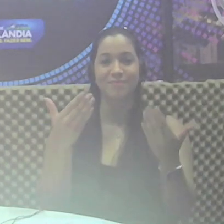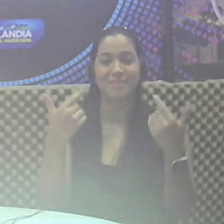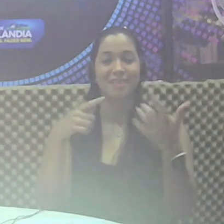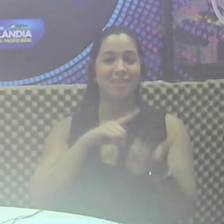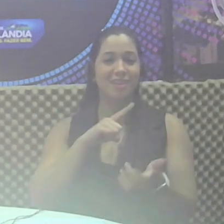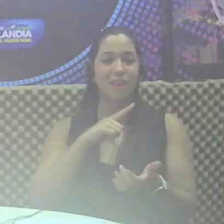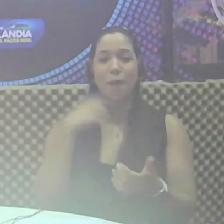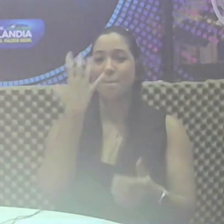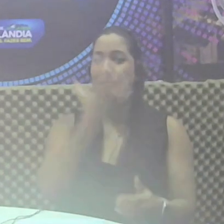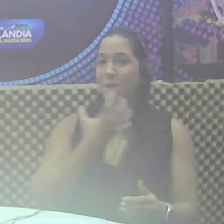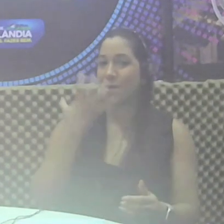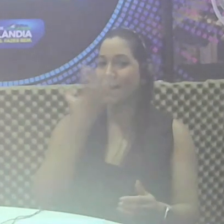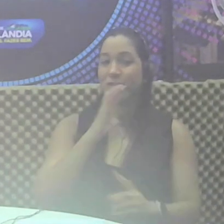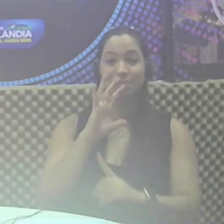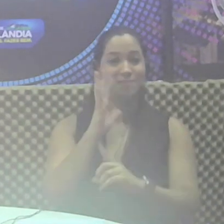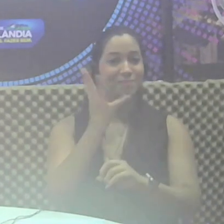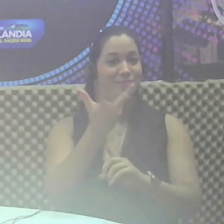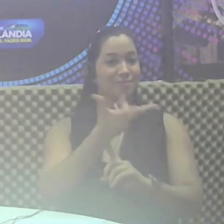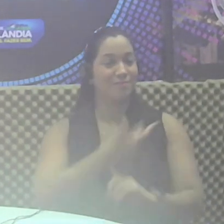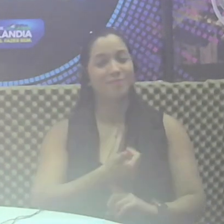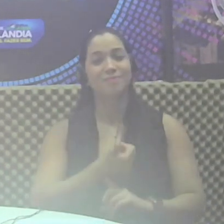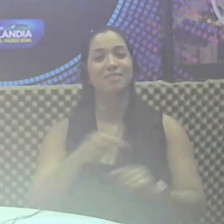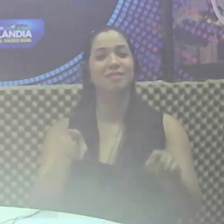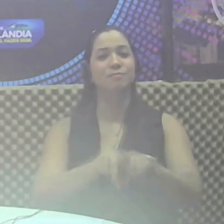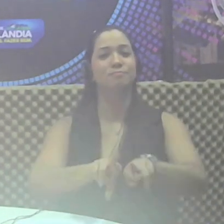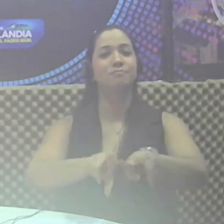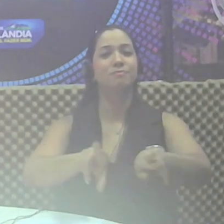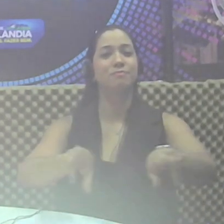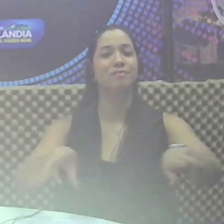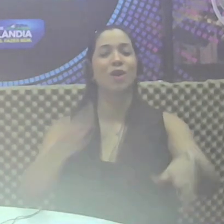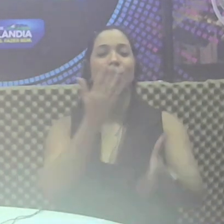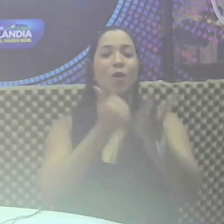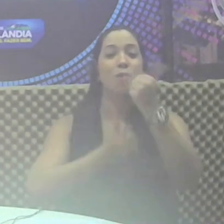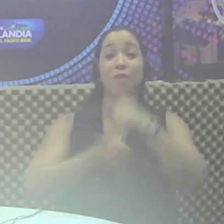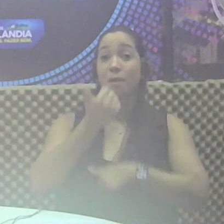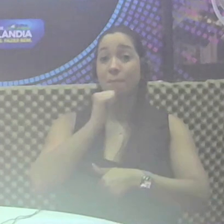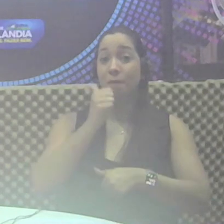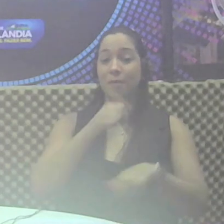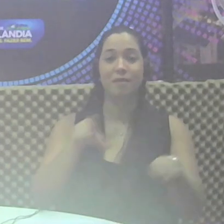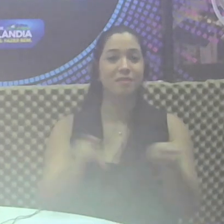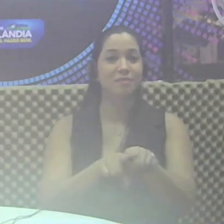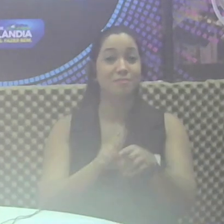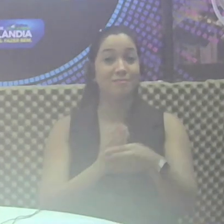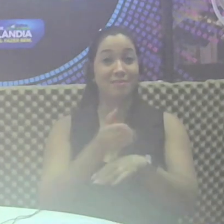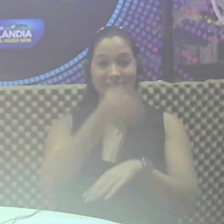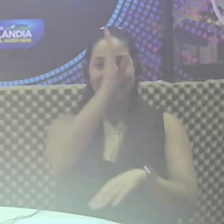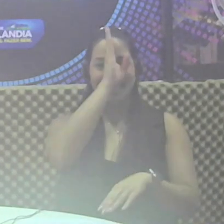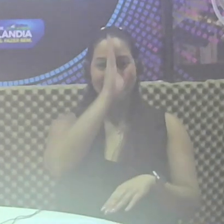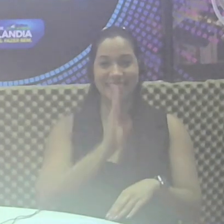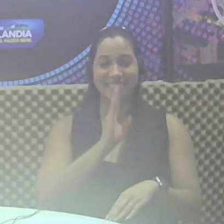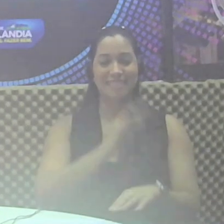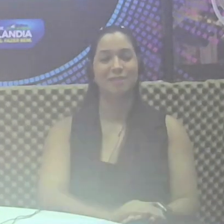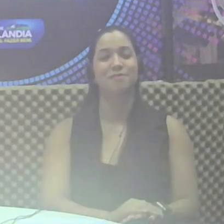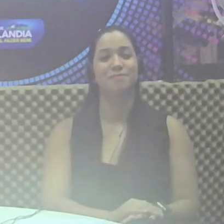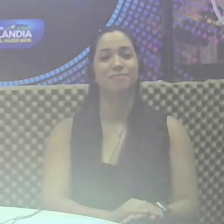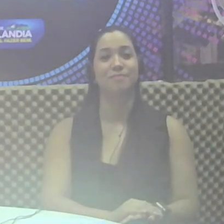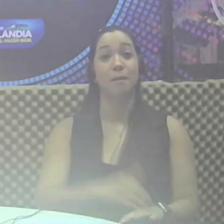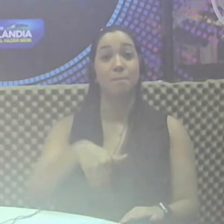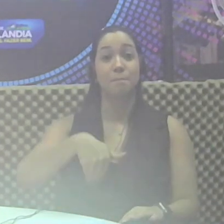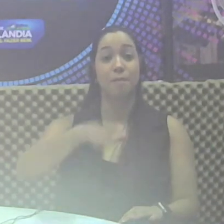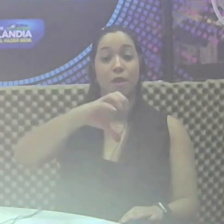apresentações musicais e artísticas, além de diferentes comidas e bebidas com entrada gratuita. Mais de